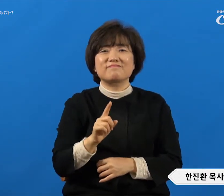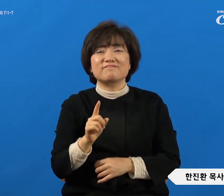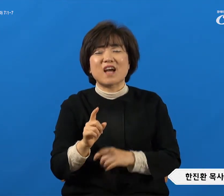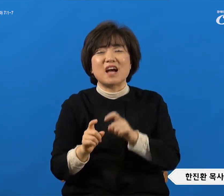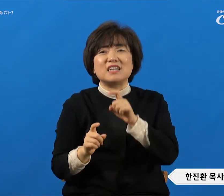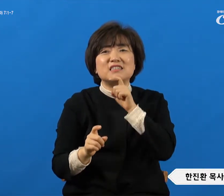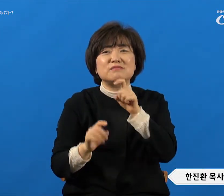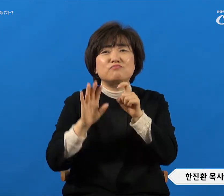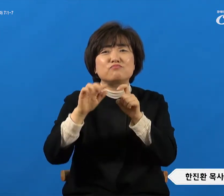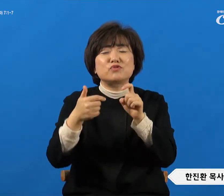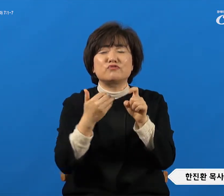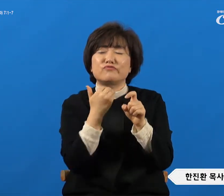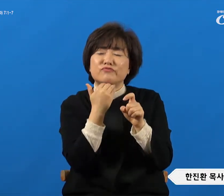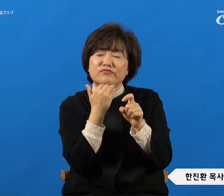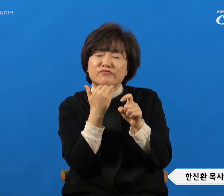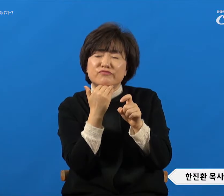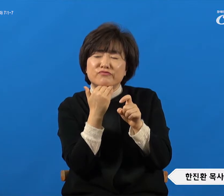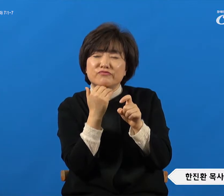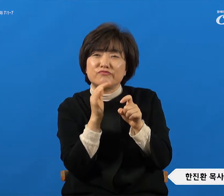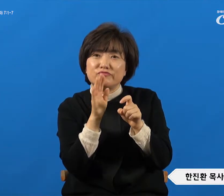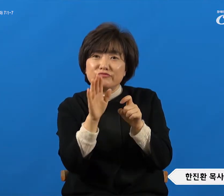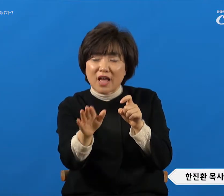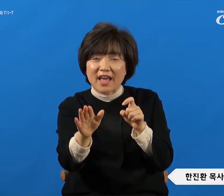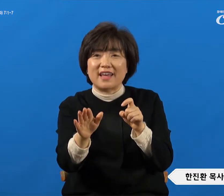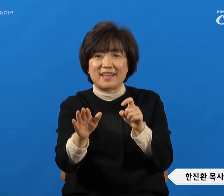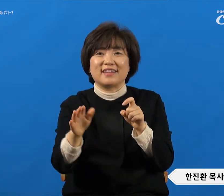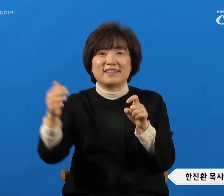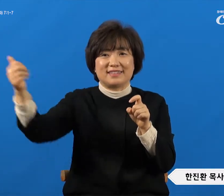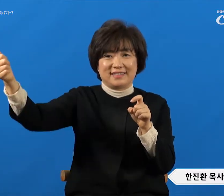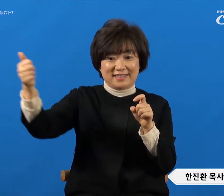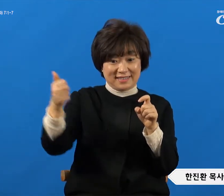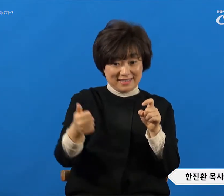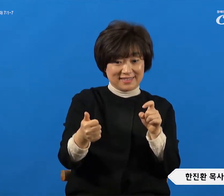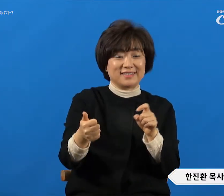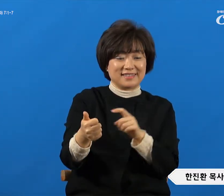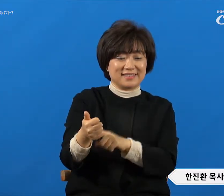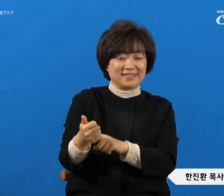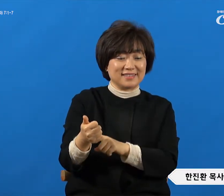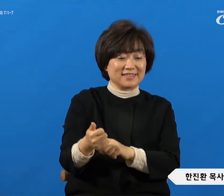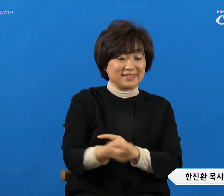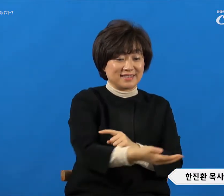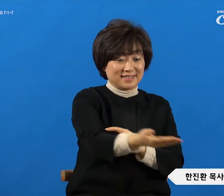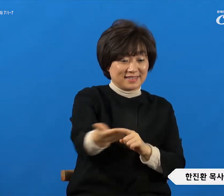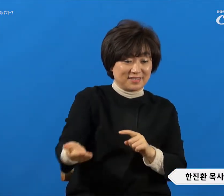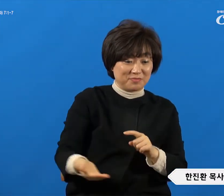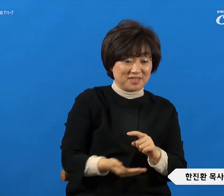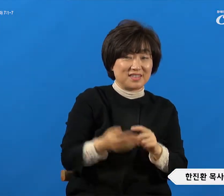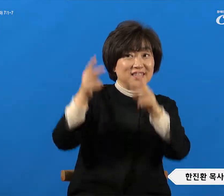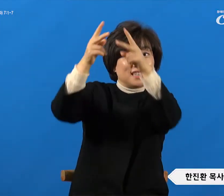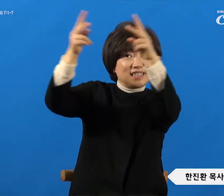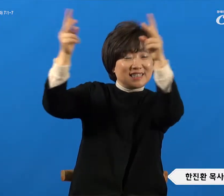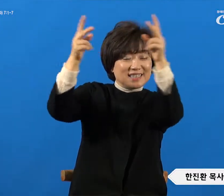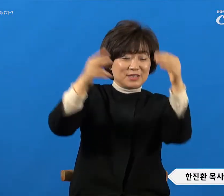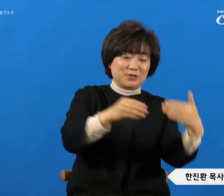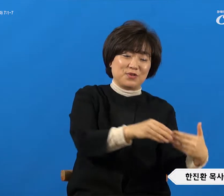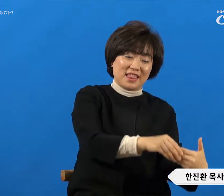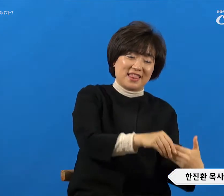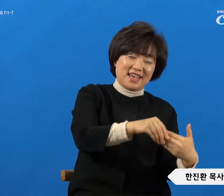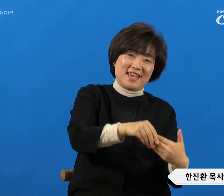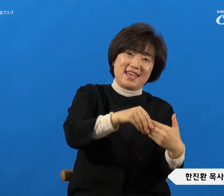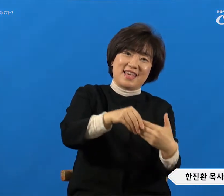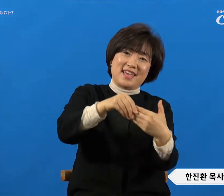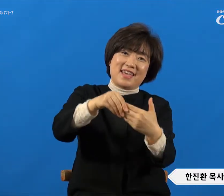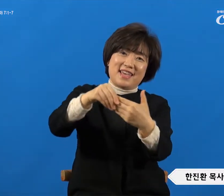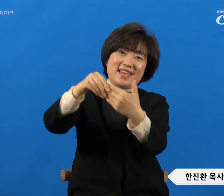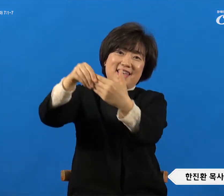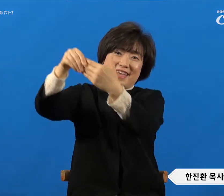한 10분쯤 지난 후에 화가가 나타나서 이제 손님들을 2층 전시회장으로 안내를 합니다.